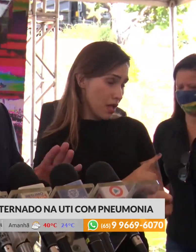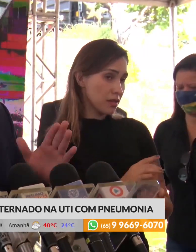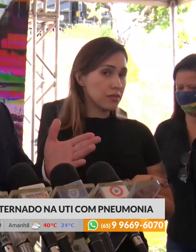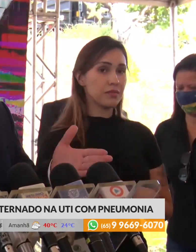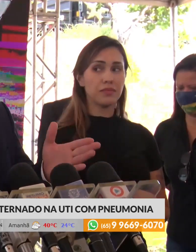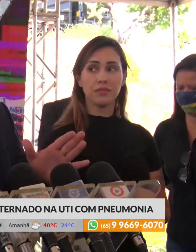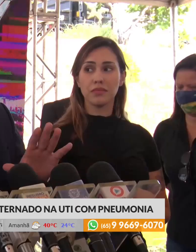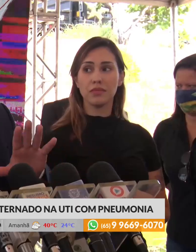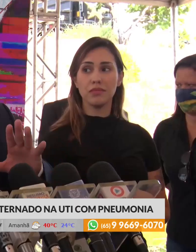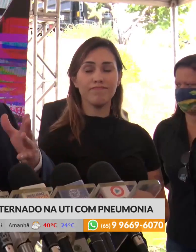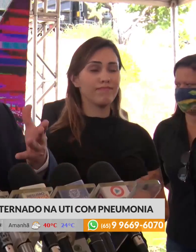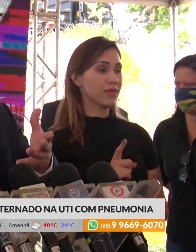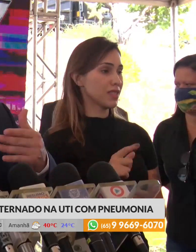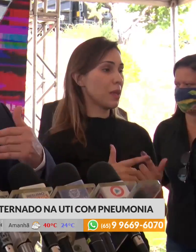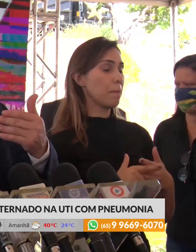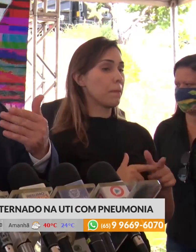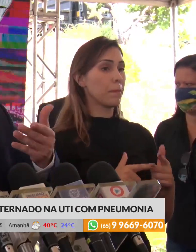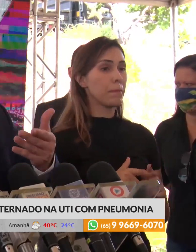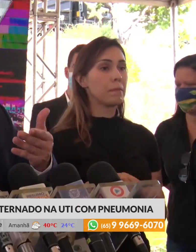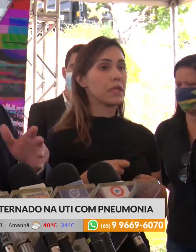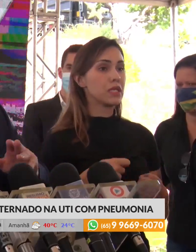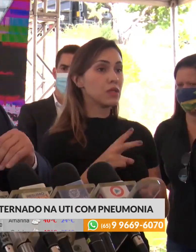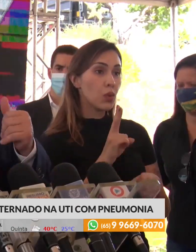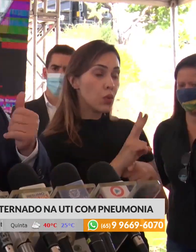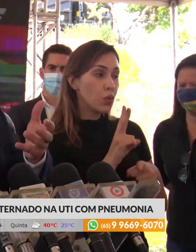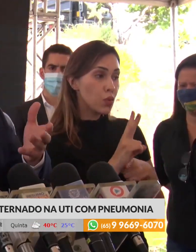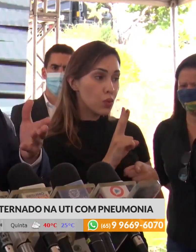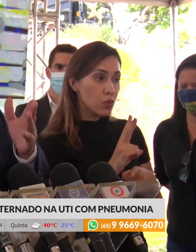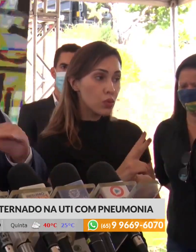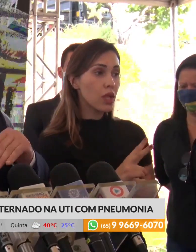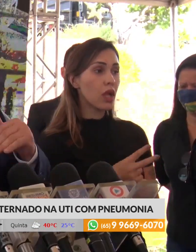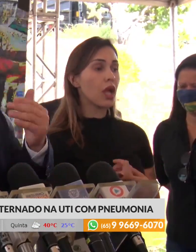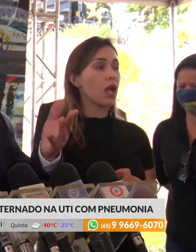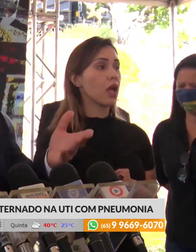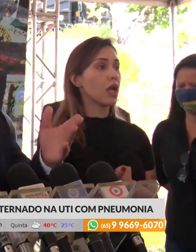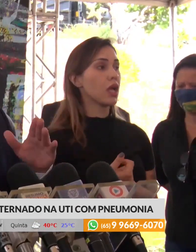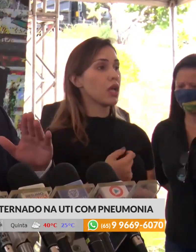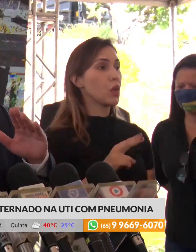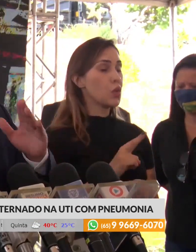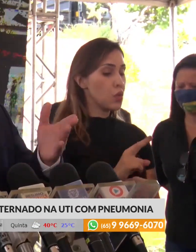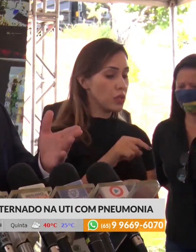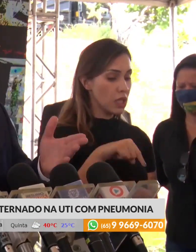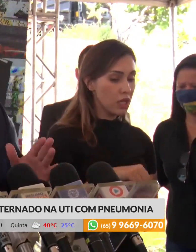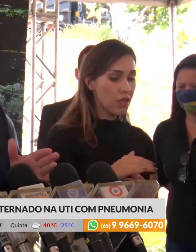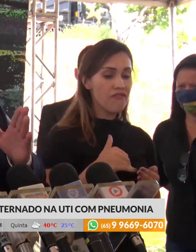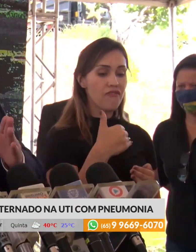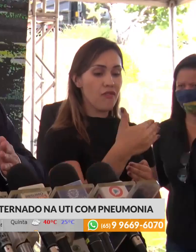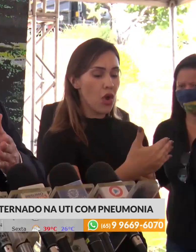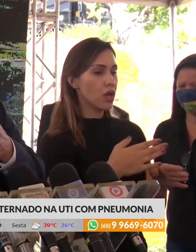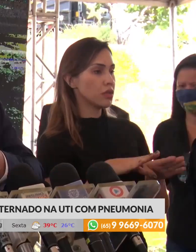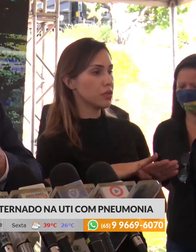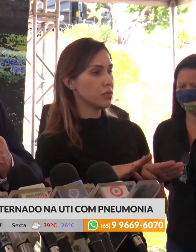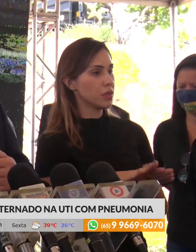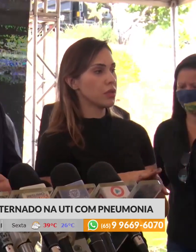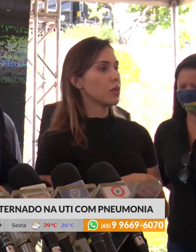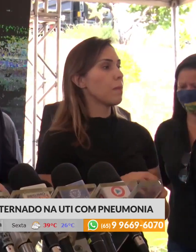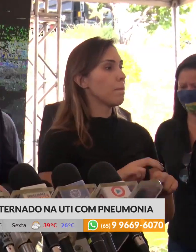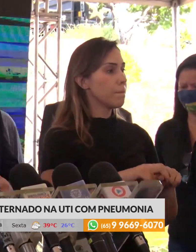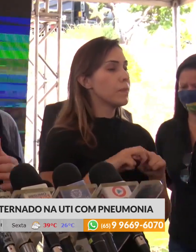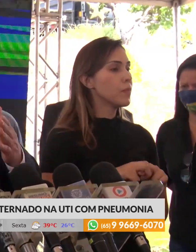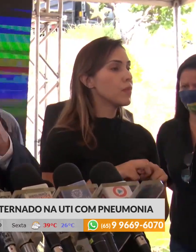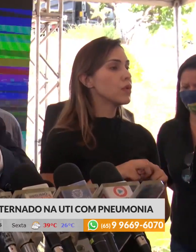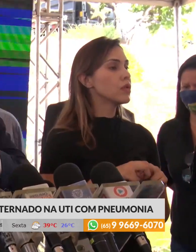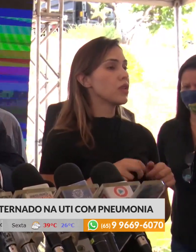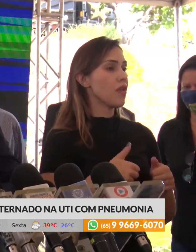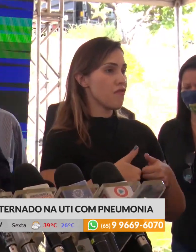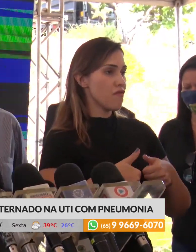E esse mal de Crohn dele inspira realmente muito cuidado, faz um tratamento aqui e fora para controlar isso. E por isso que ele foi